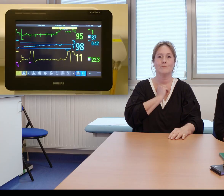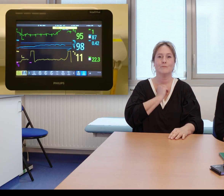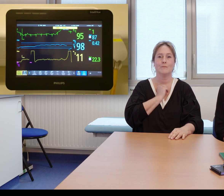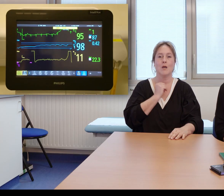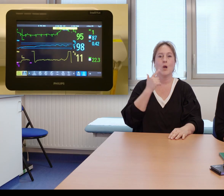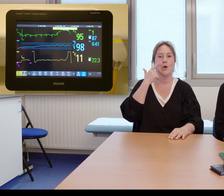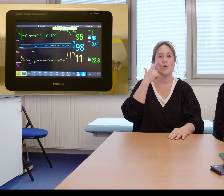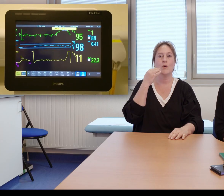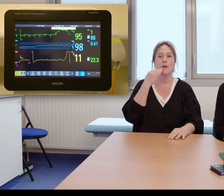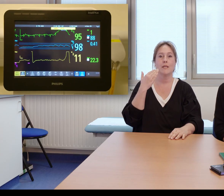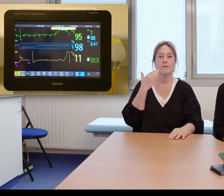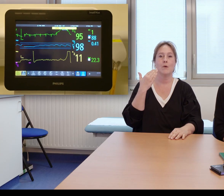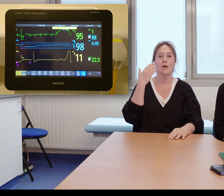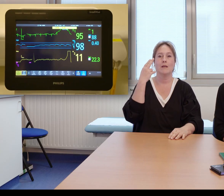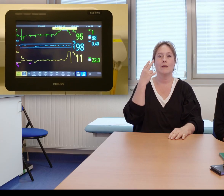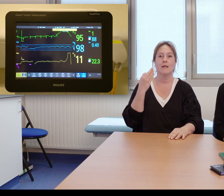Le rythme cardiaque.